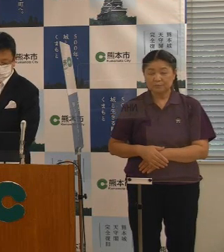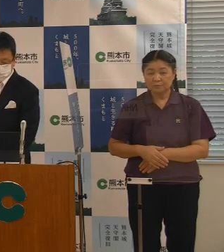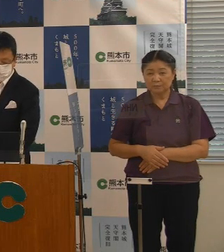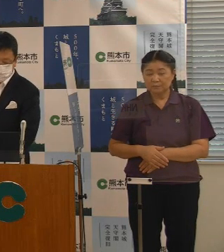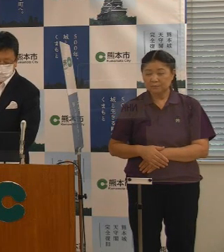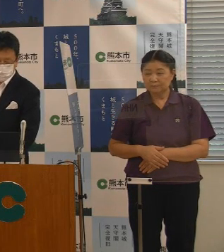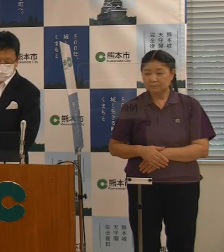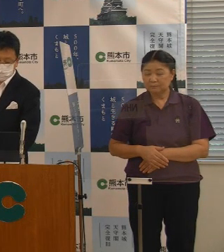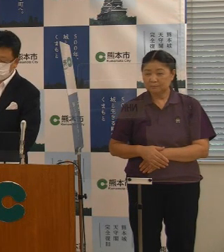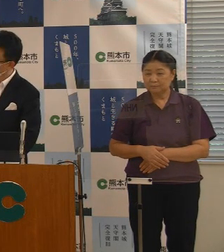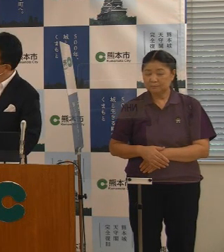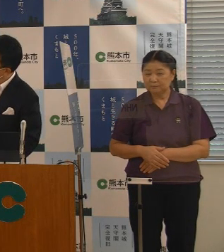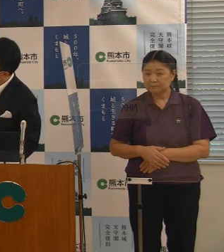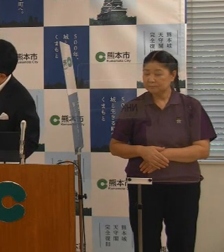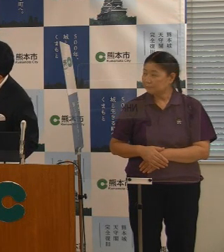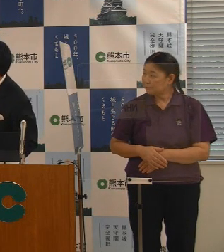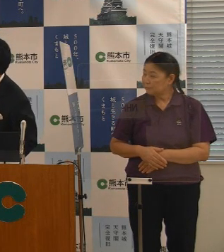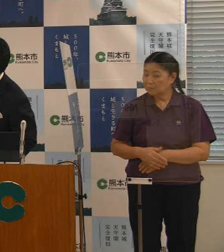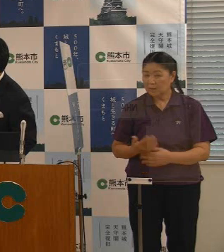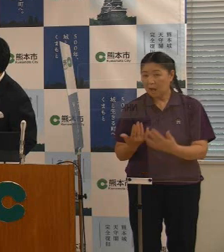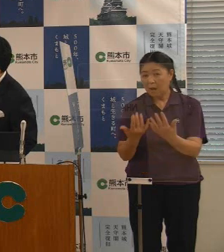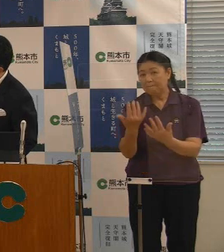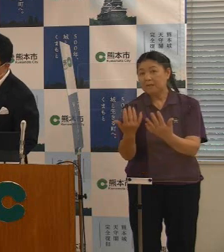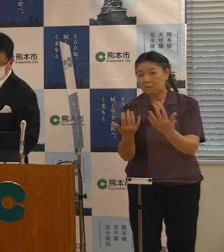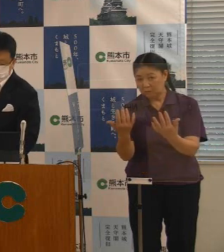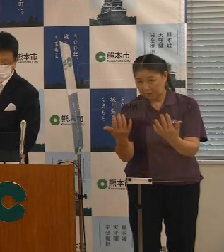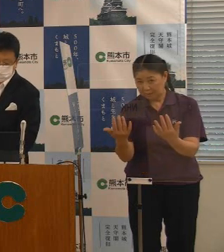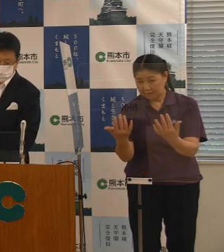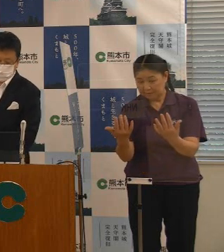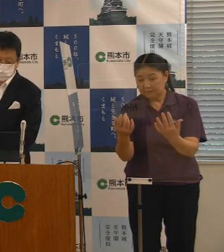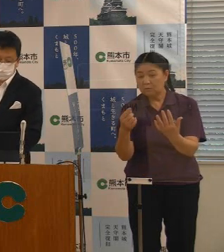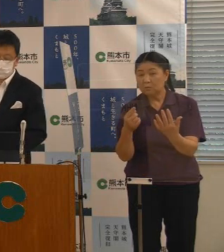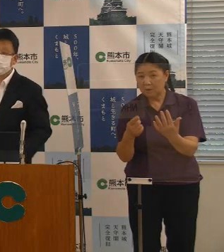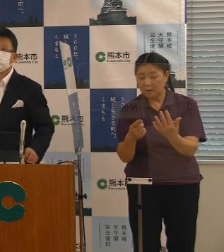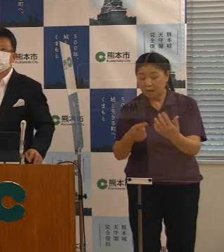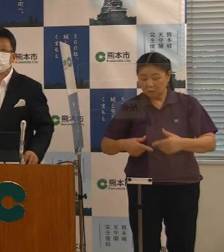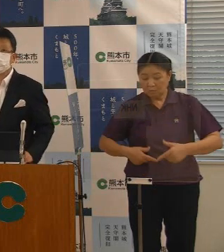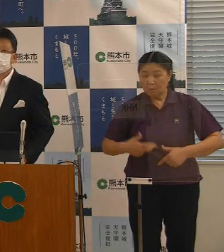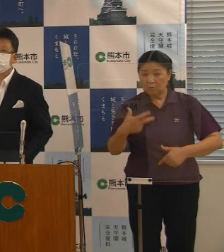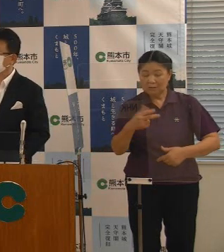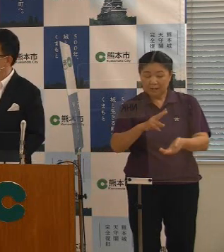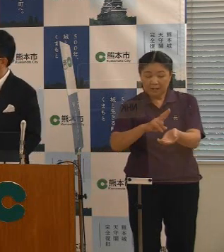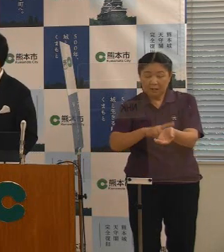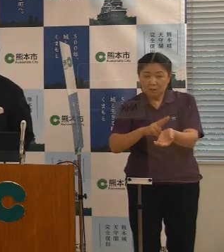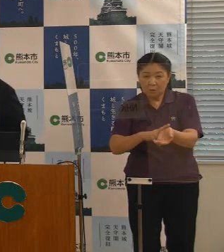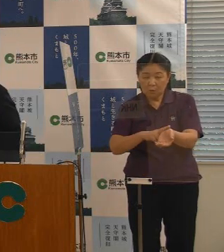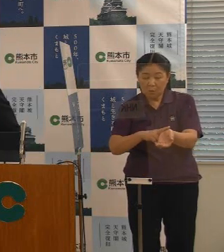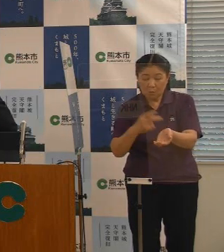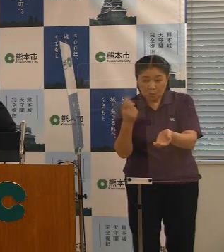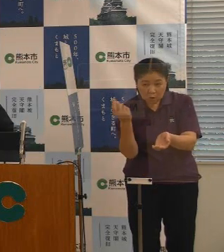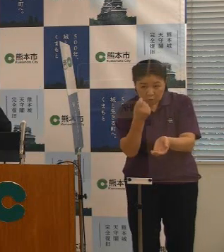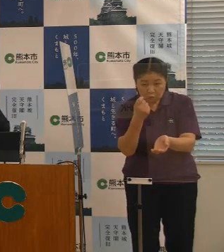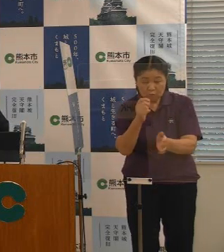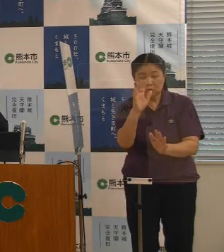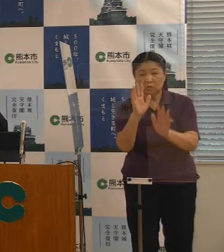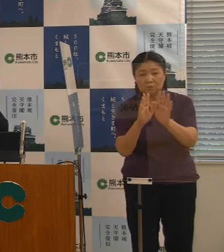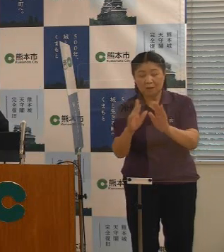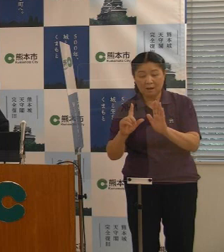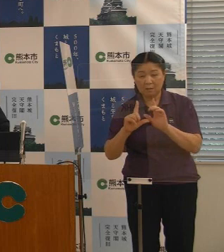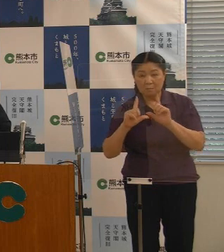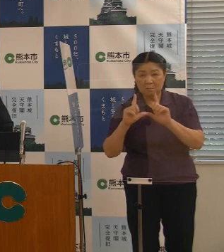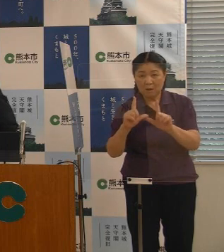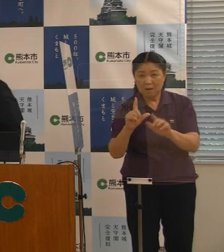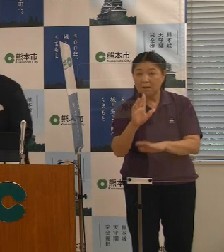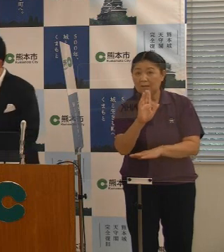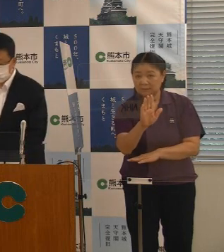分に緑のところですねは、熊本市医療非常事態宣言が発令をしている